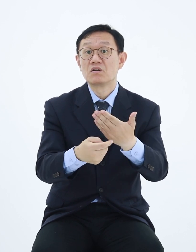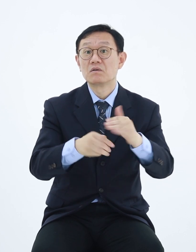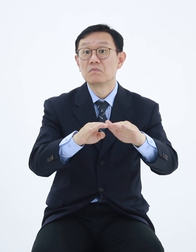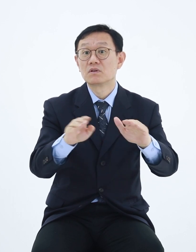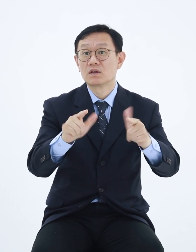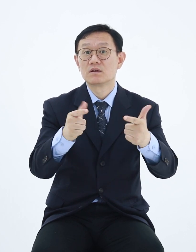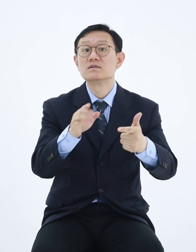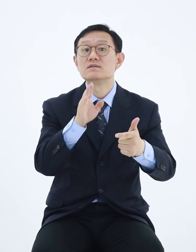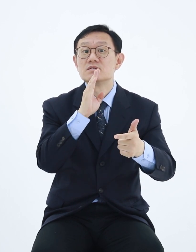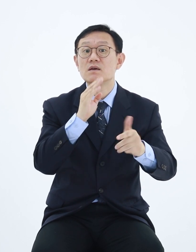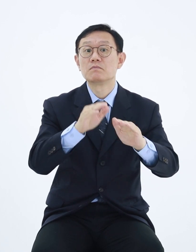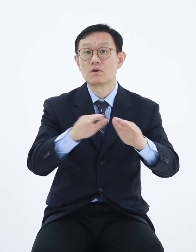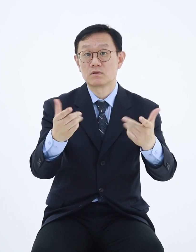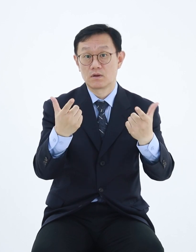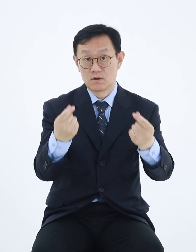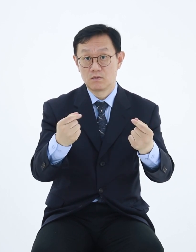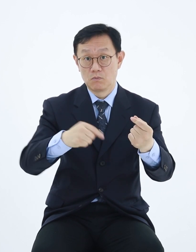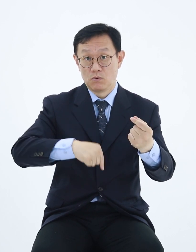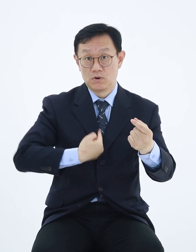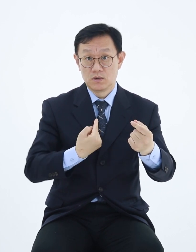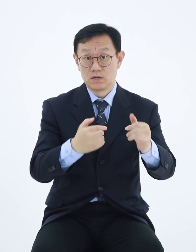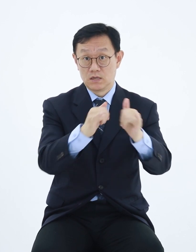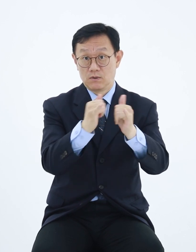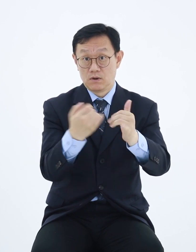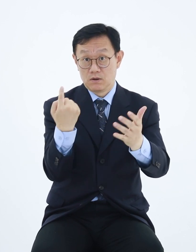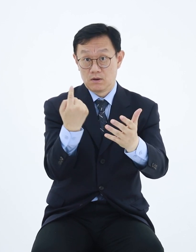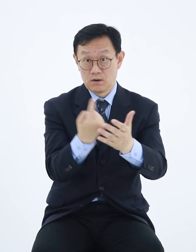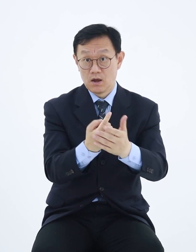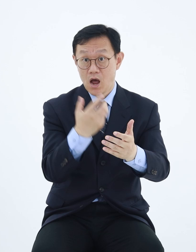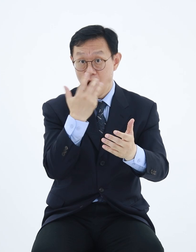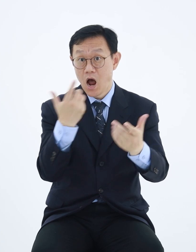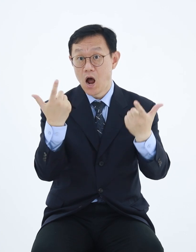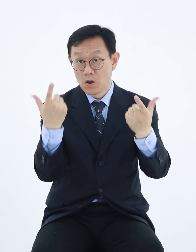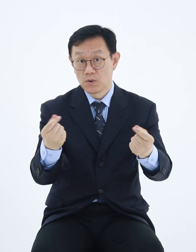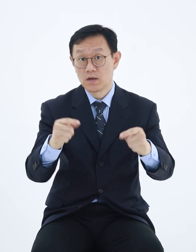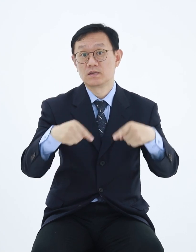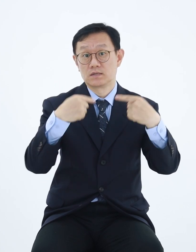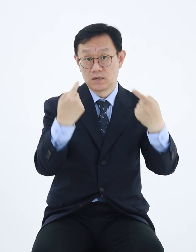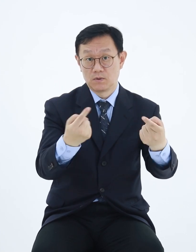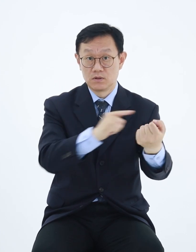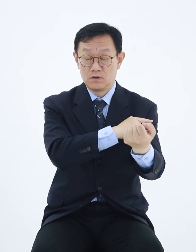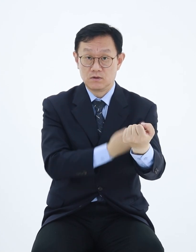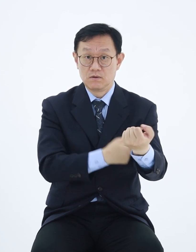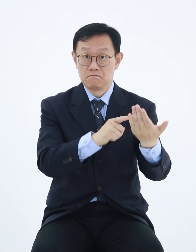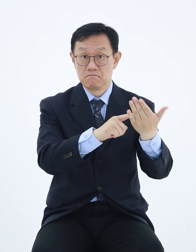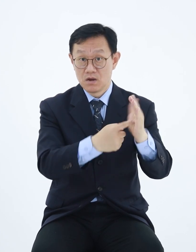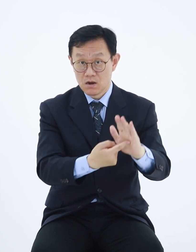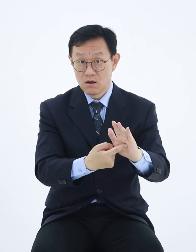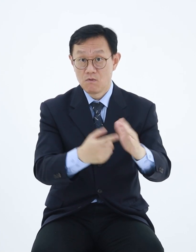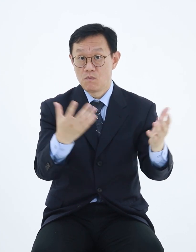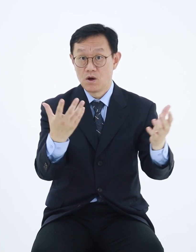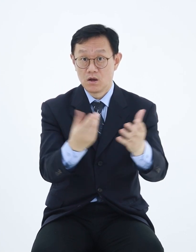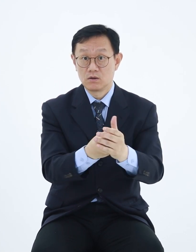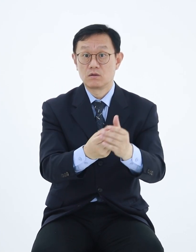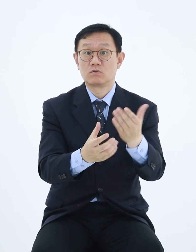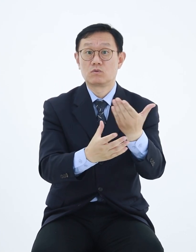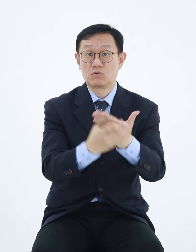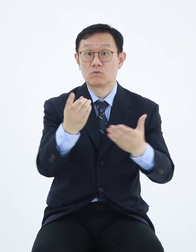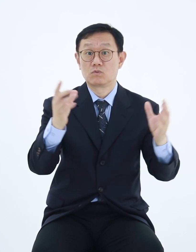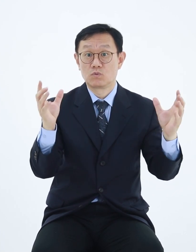기초로 자신이 속한 사회에서 비장애인과 동등하게 참여하고 능력을 발휘하여 완전한 통합을 이루기 위한